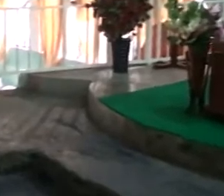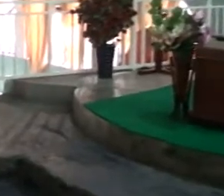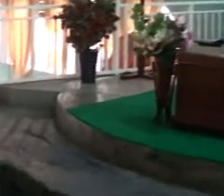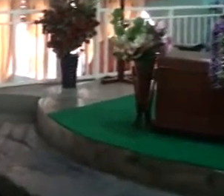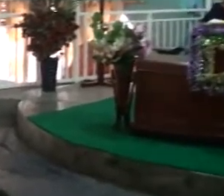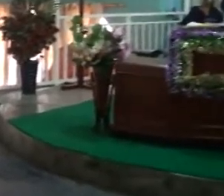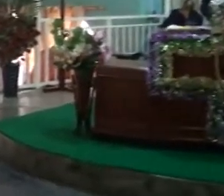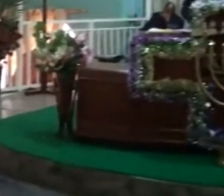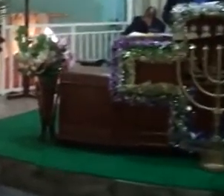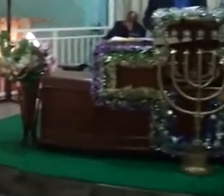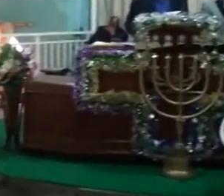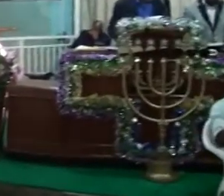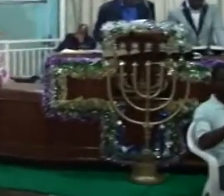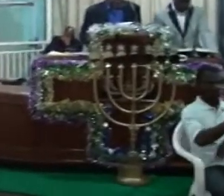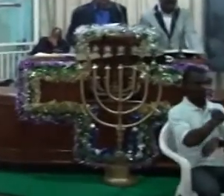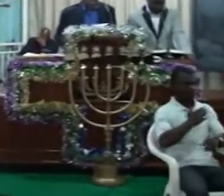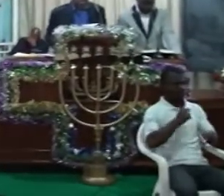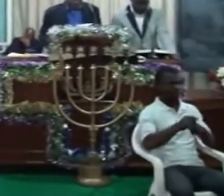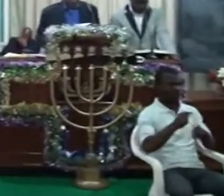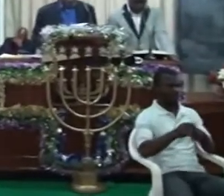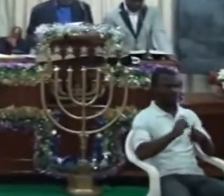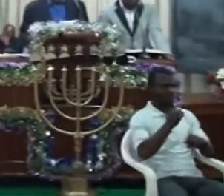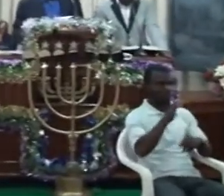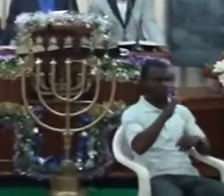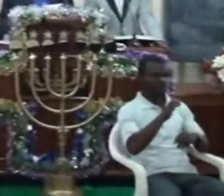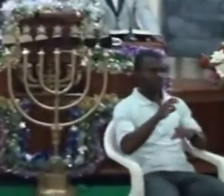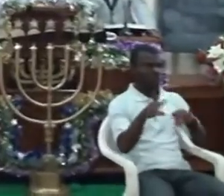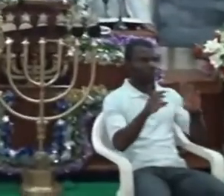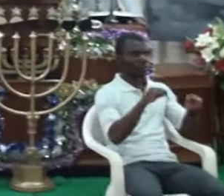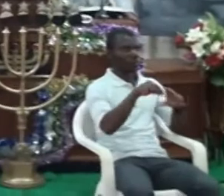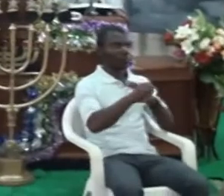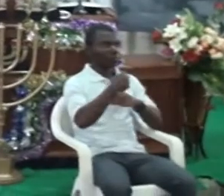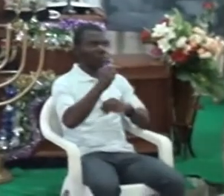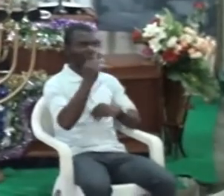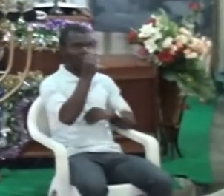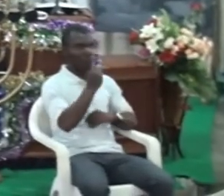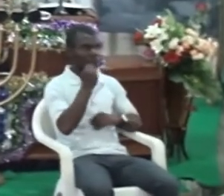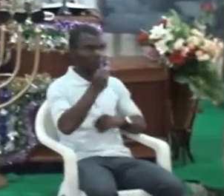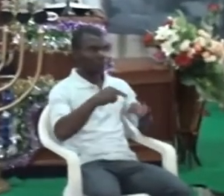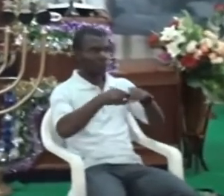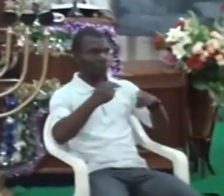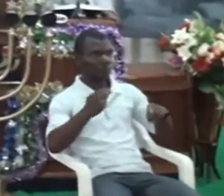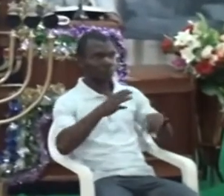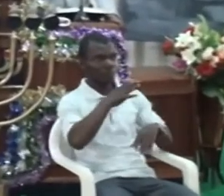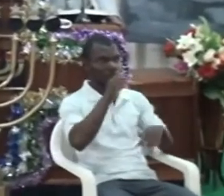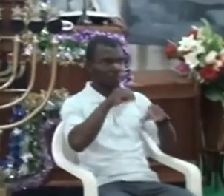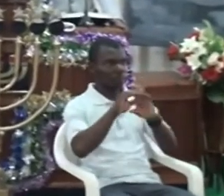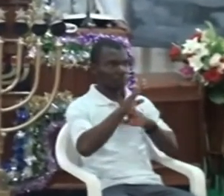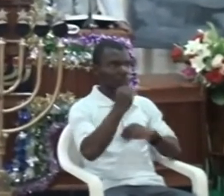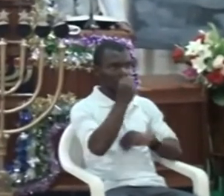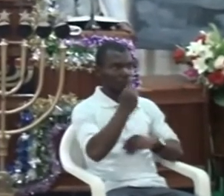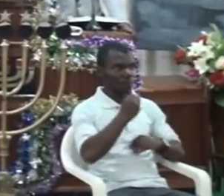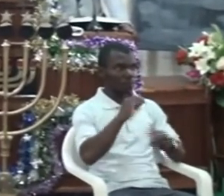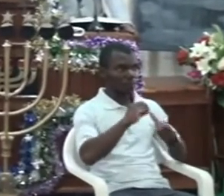yako na maneno yangu yaliyotiwa kinywani mwako hayataondoka kinywani mwako